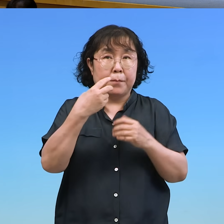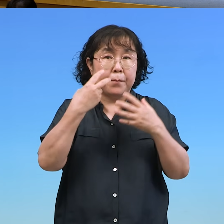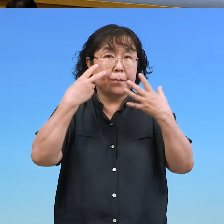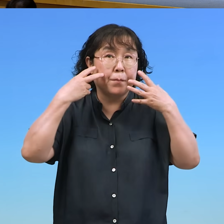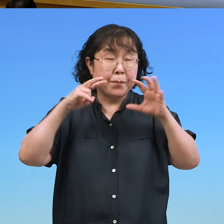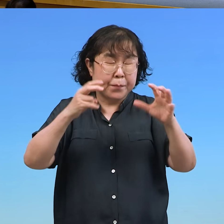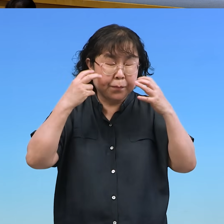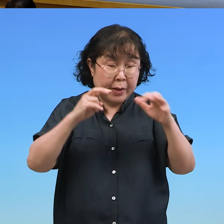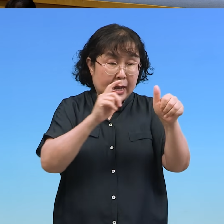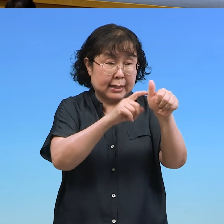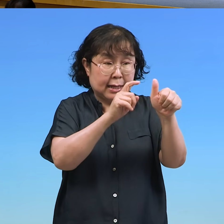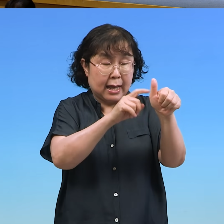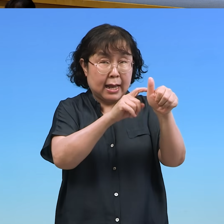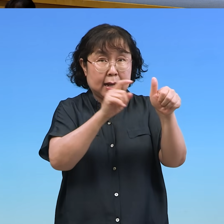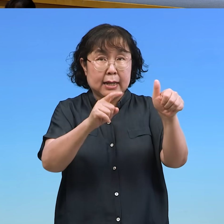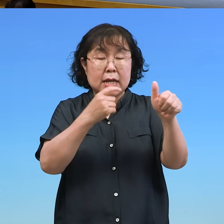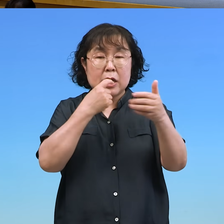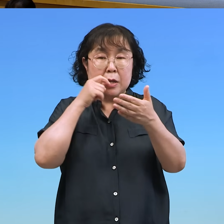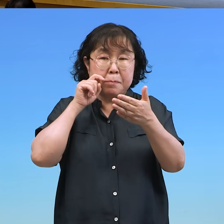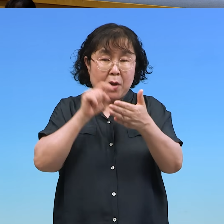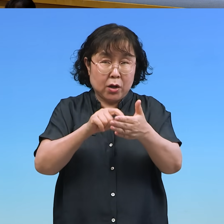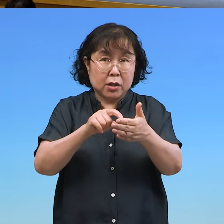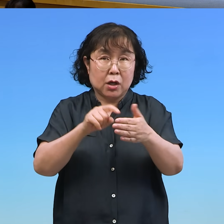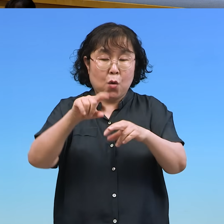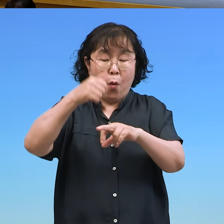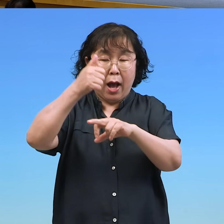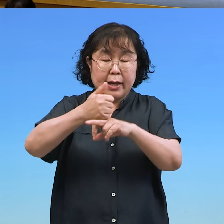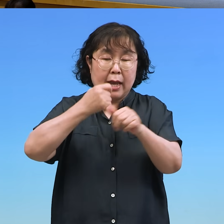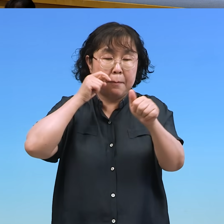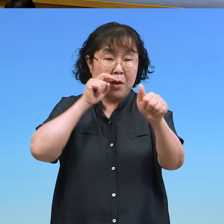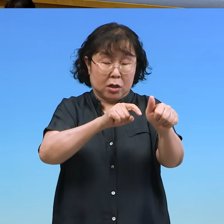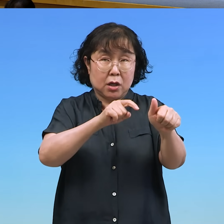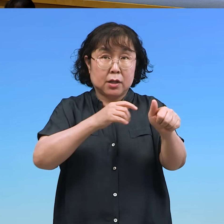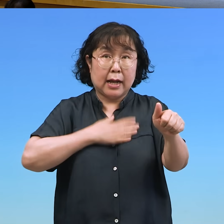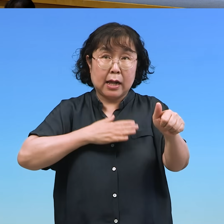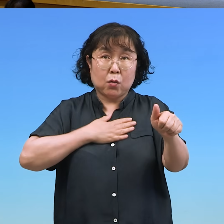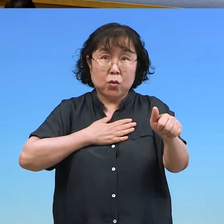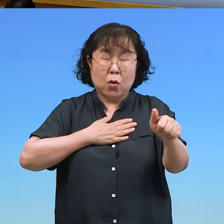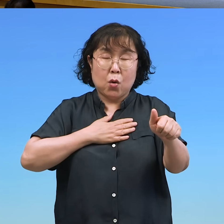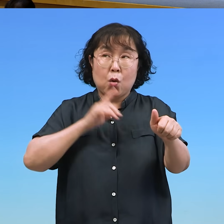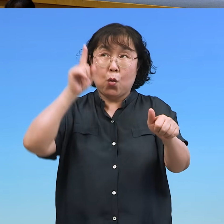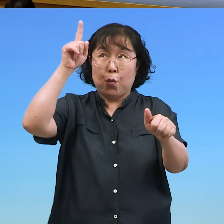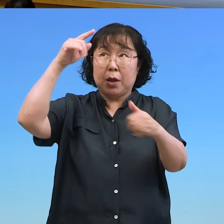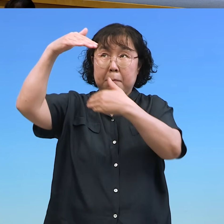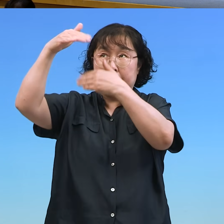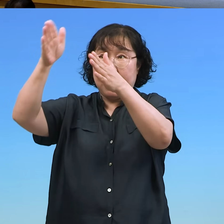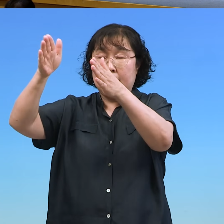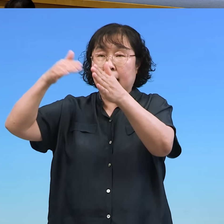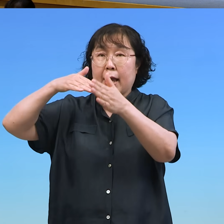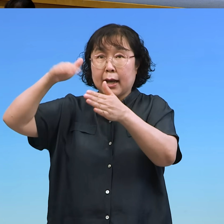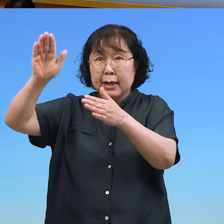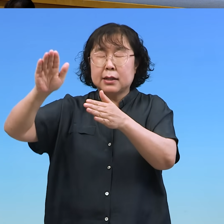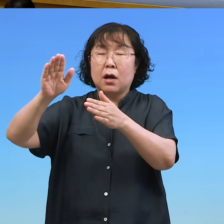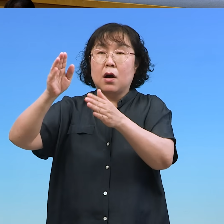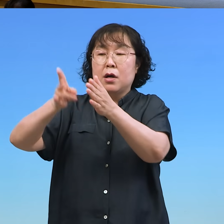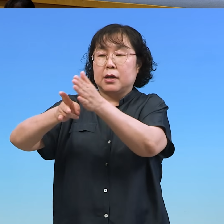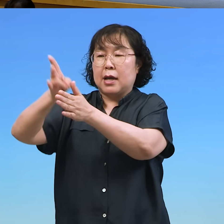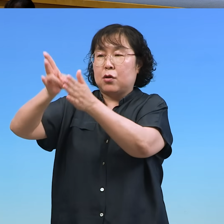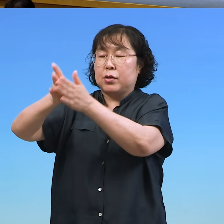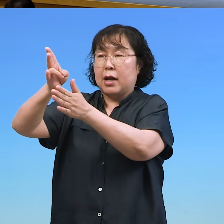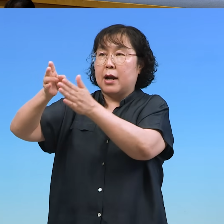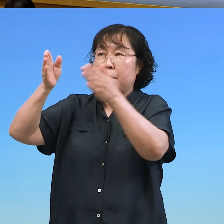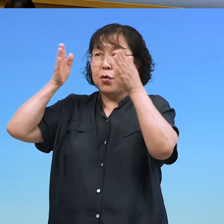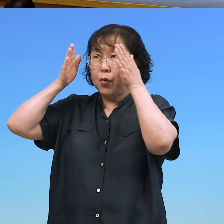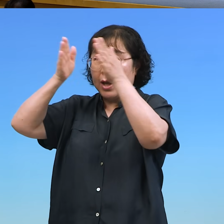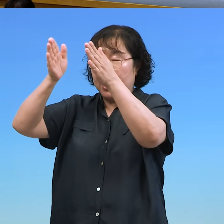다니엘이 조서에 왕의 도장이 찍힌 것을 알고도 자기 집에 돌아가서는 윗방에 올라가 예루살렘으로 향한